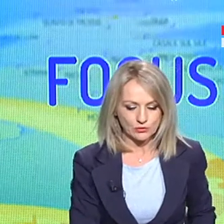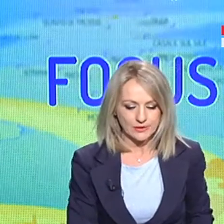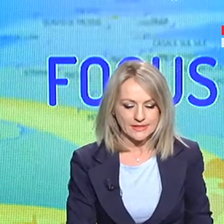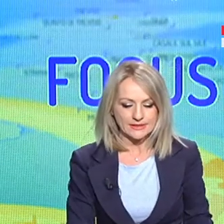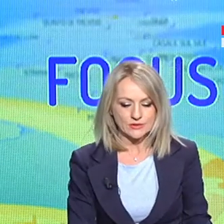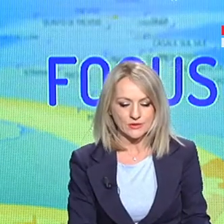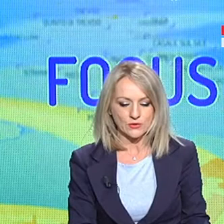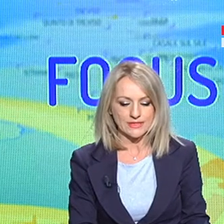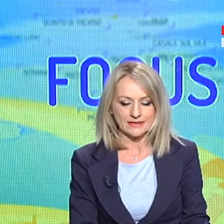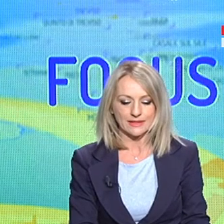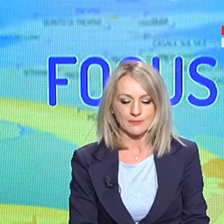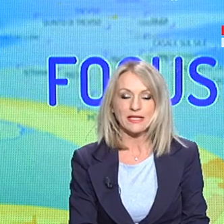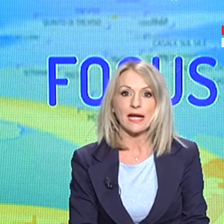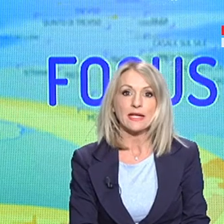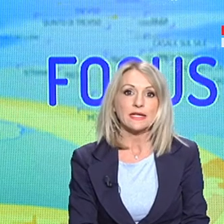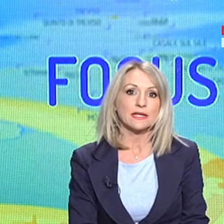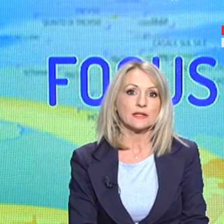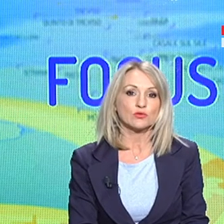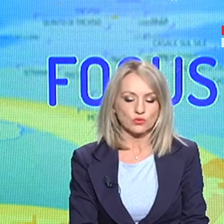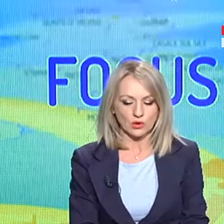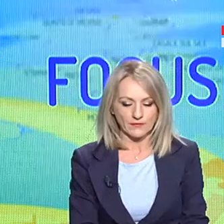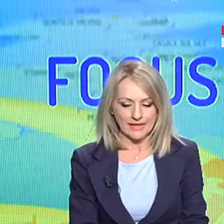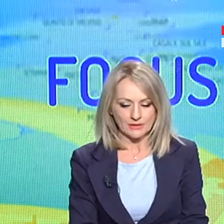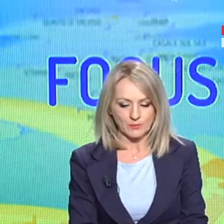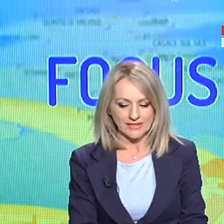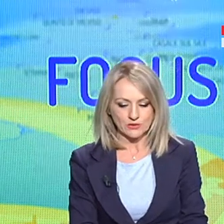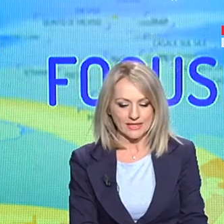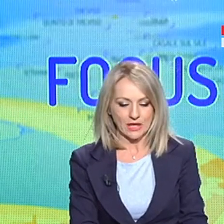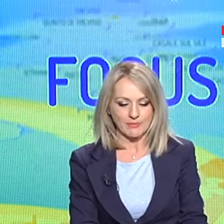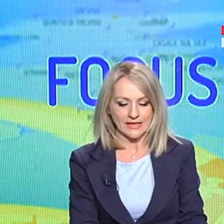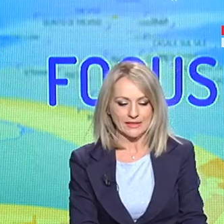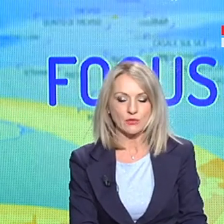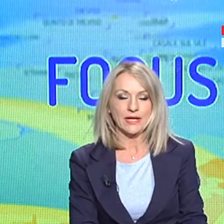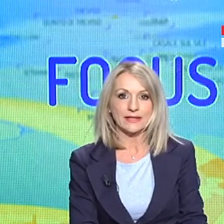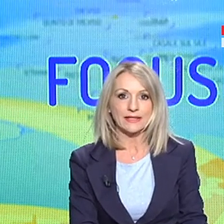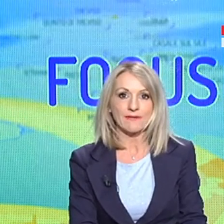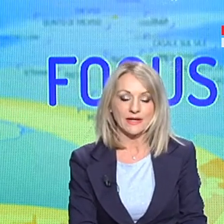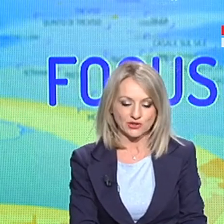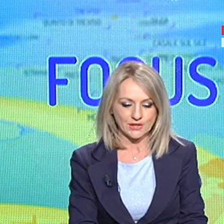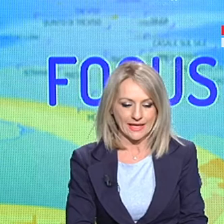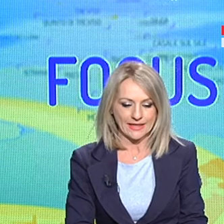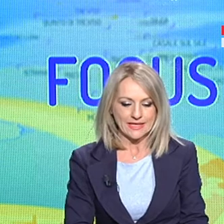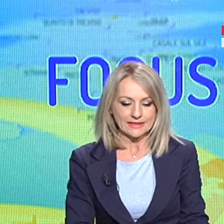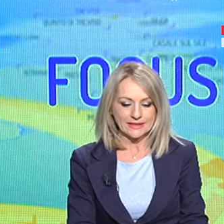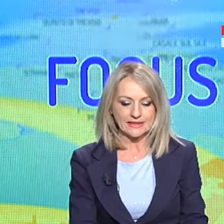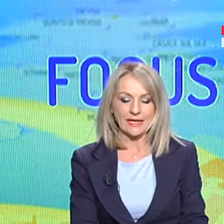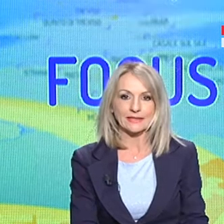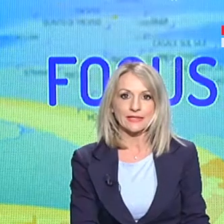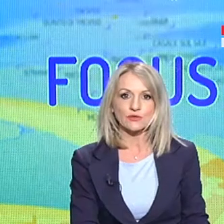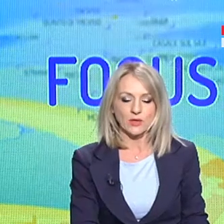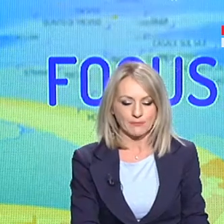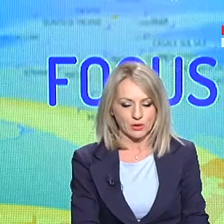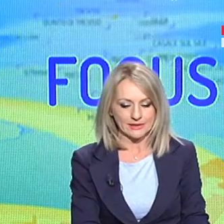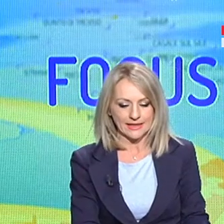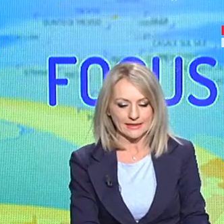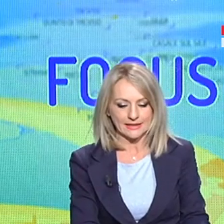operatori turistici. Sono 70.000 in tutto il Veneto. Presto sarà aperta una linea vaccinale dedicata